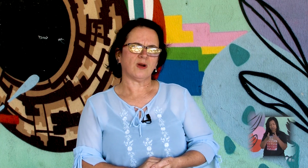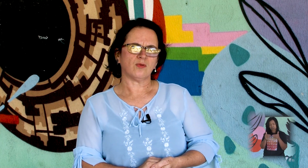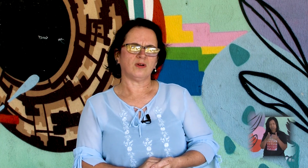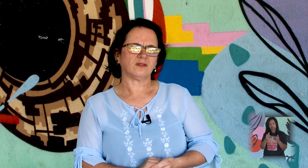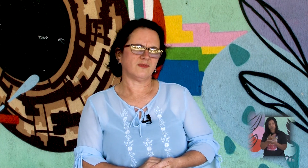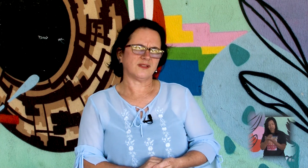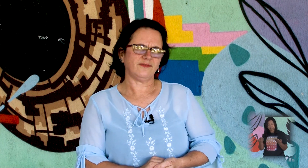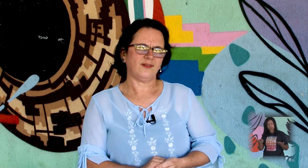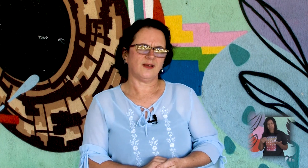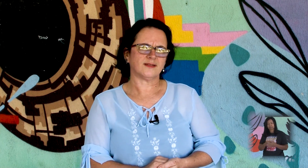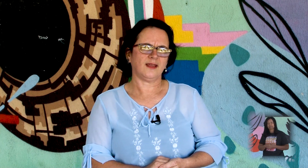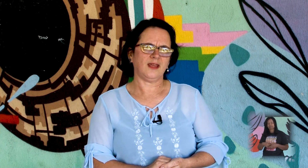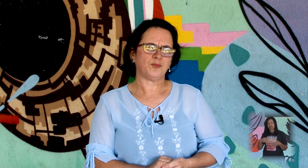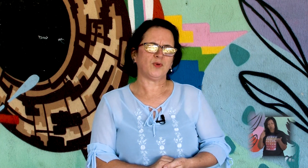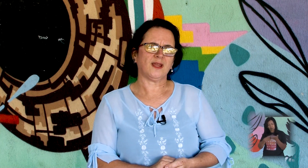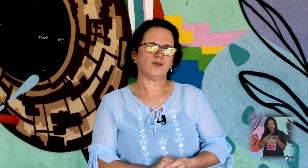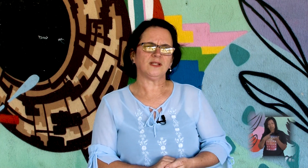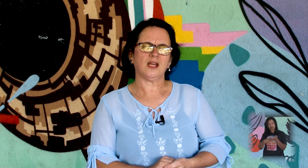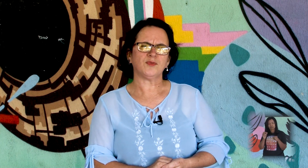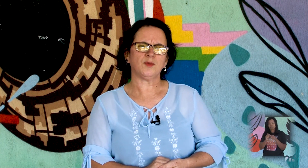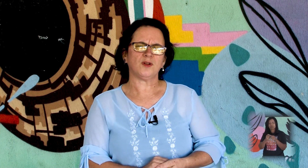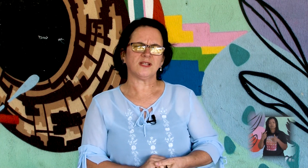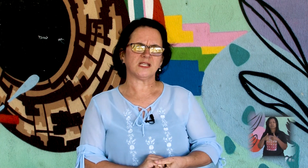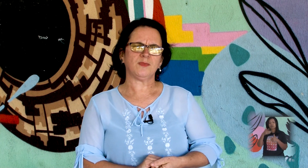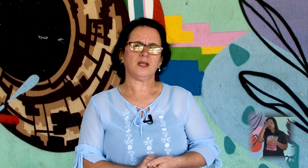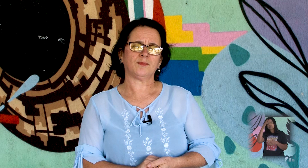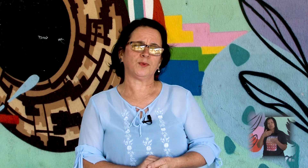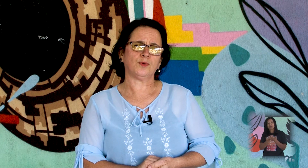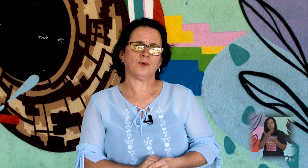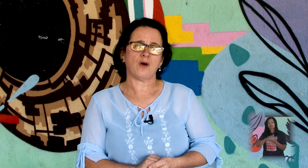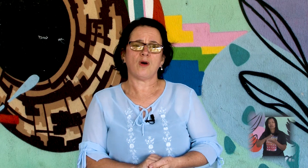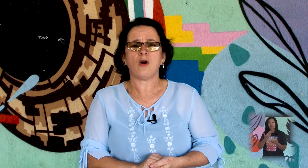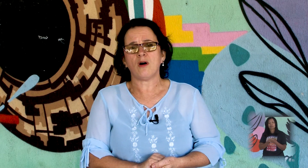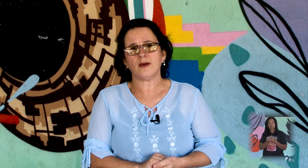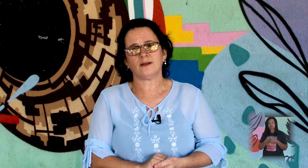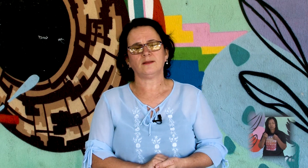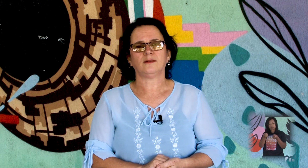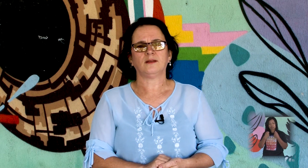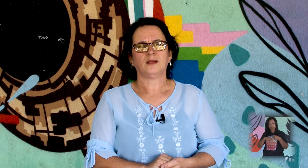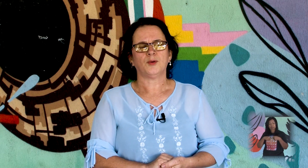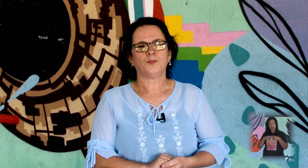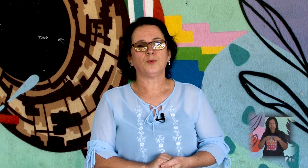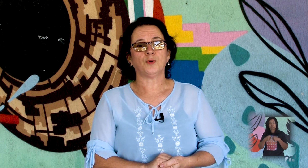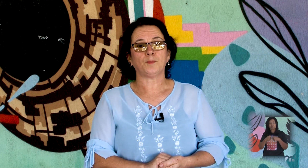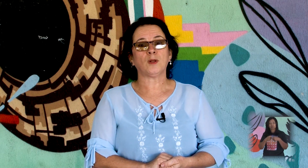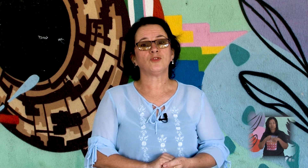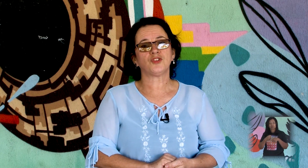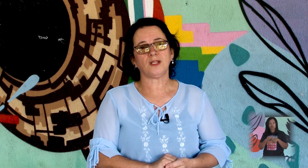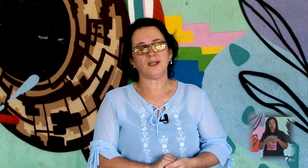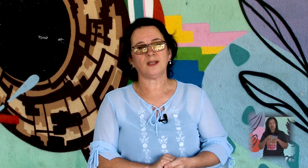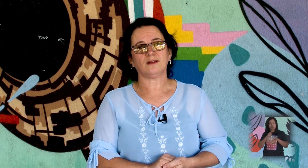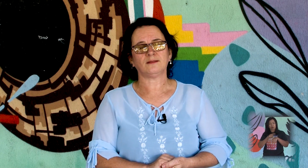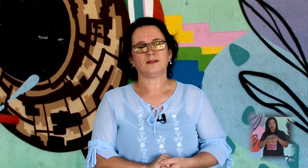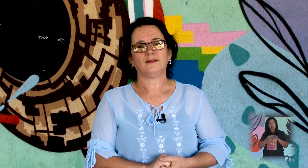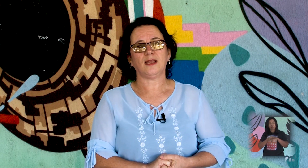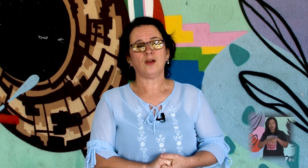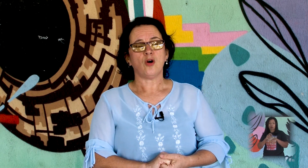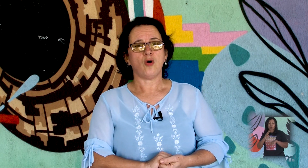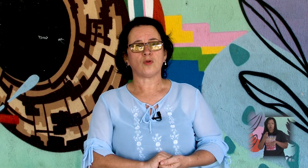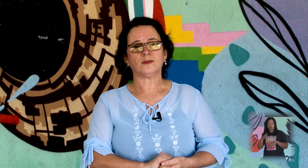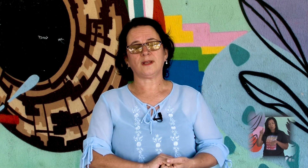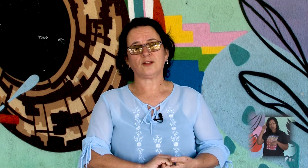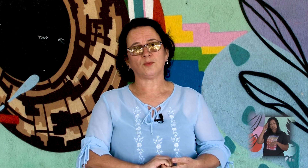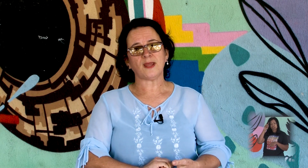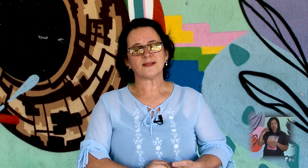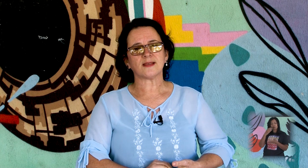Do seu acordo que você faz. Porque o intérprete ele pode receber por hora, pelo dia, né?